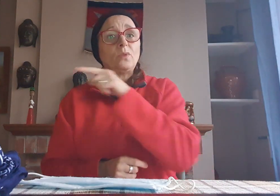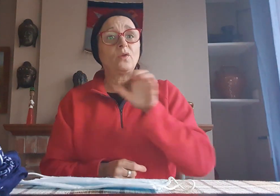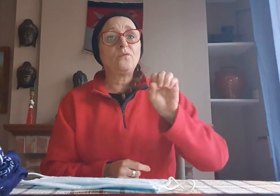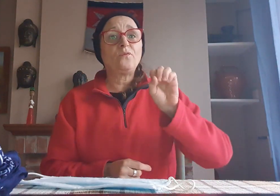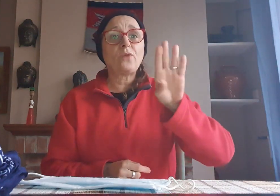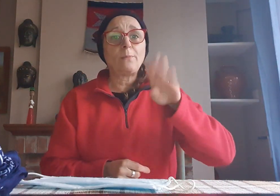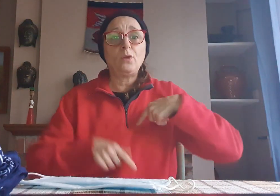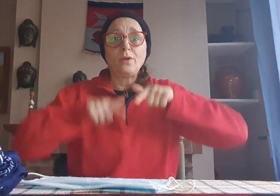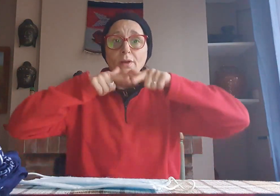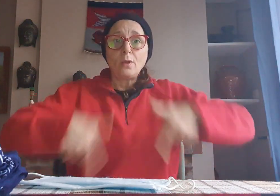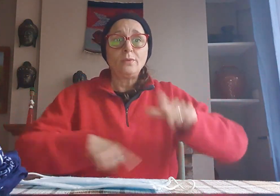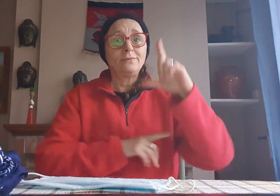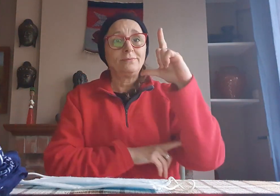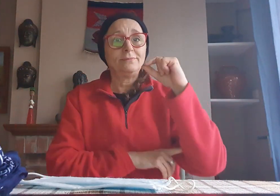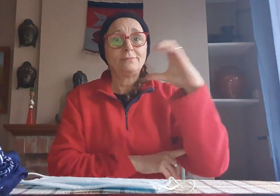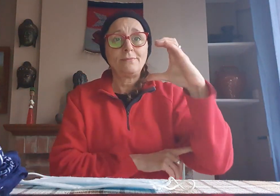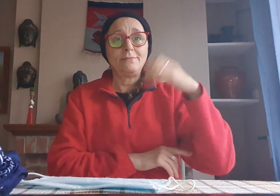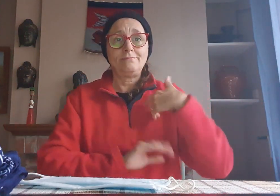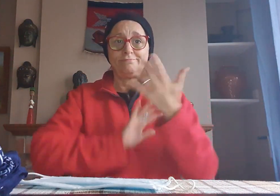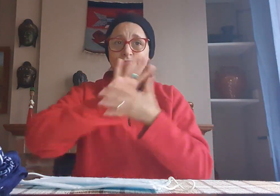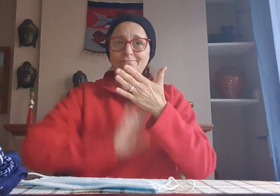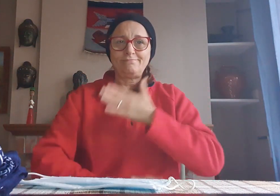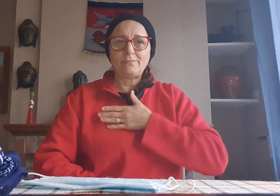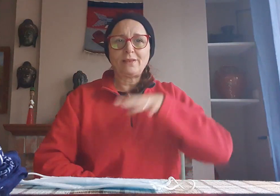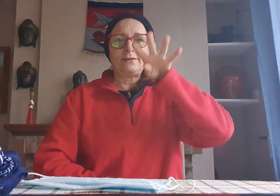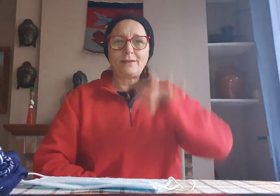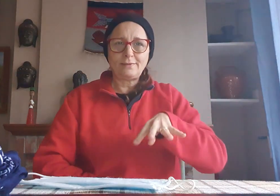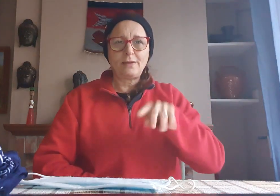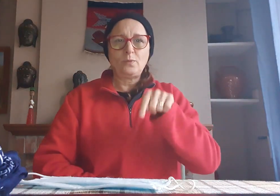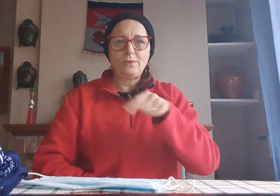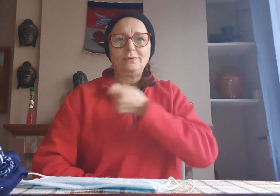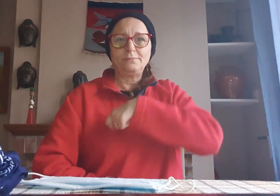Madre mía, menudo día. Hace un día precioso.